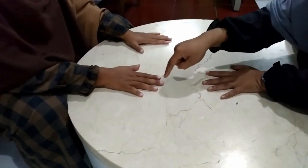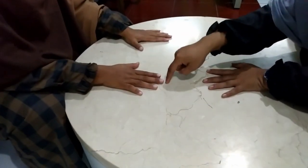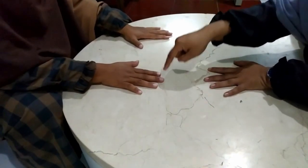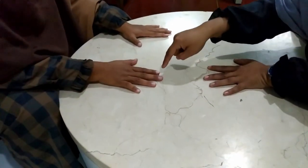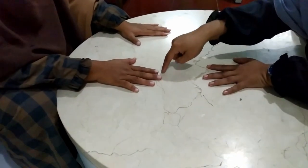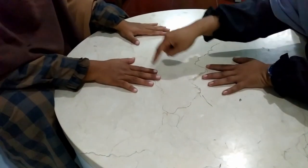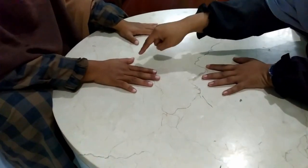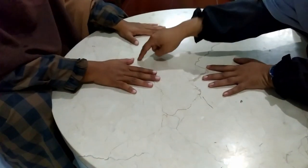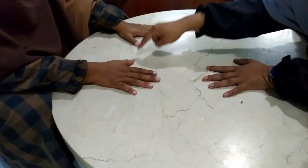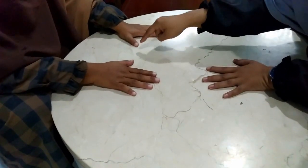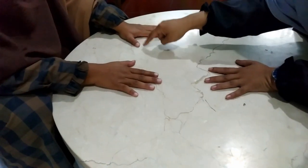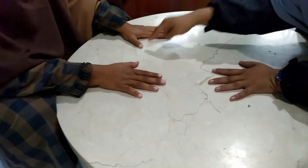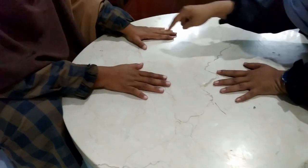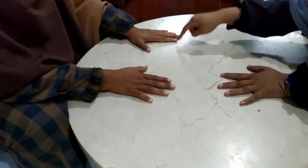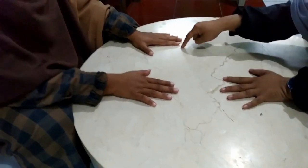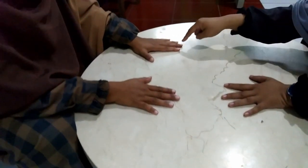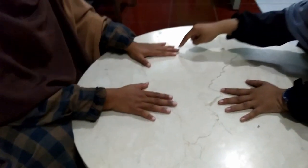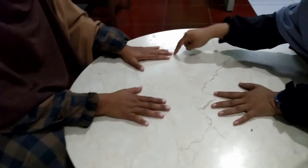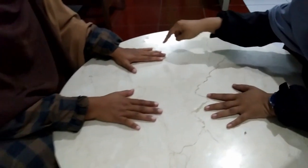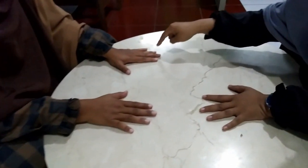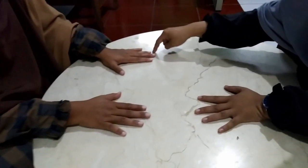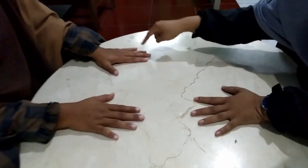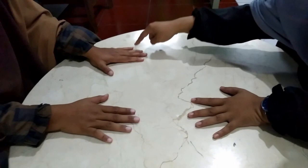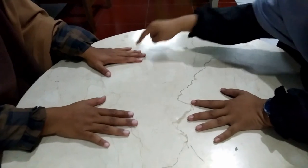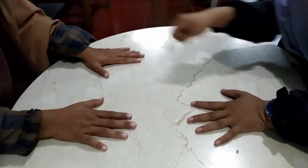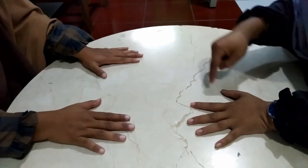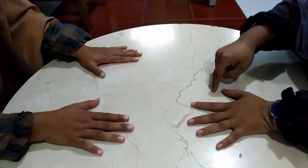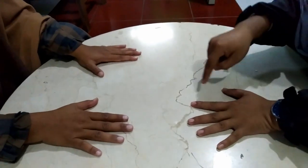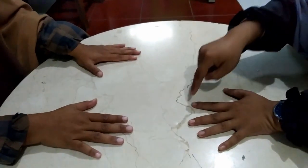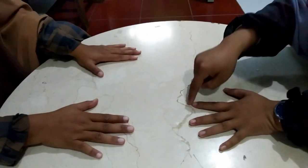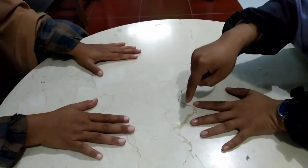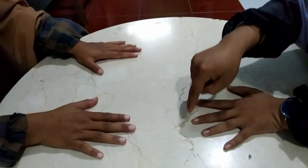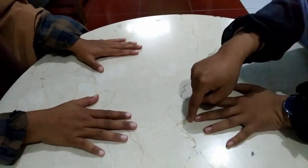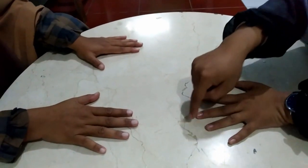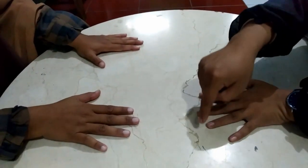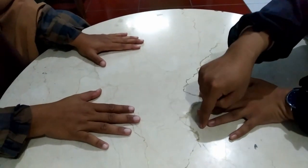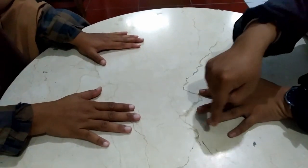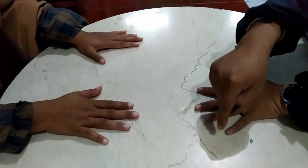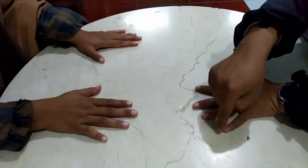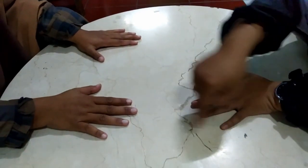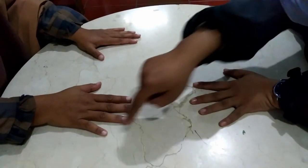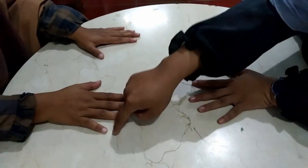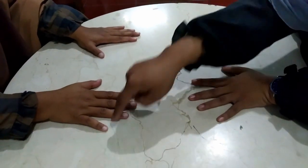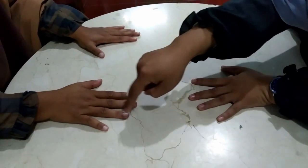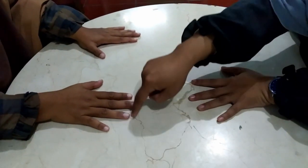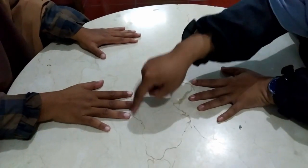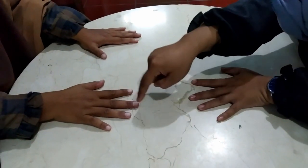ora pareng kekucikan lenggai. Anteng-antengan sing rame kajane setan. Bismillah ayo